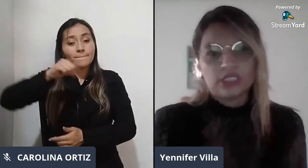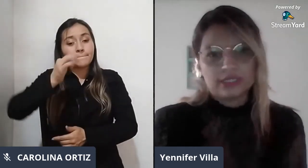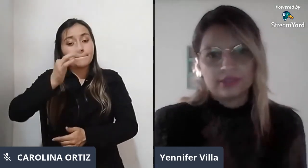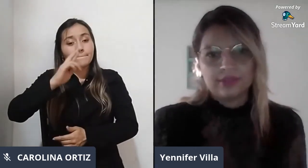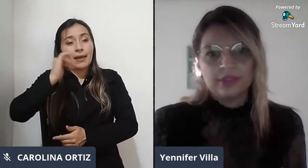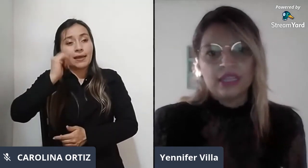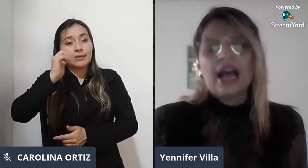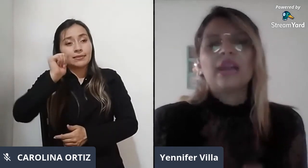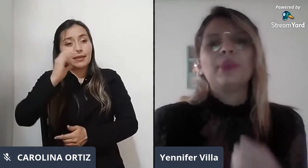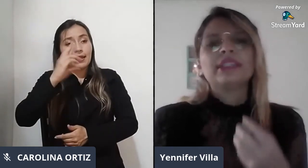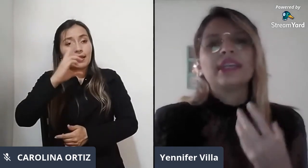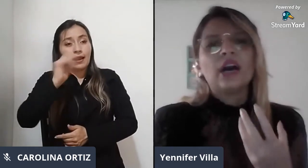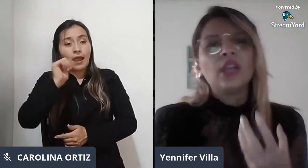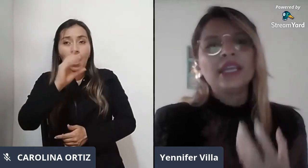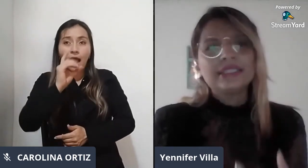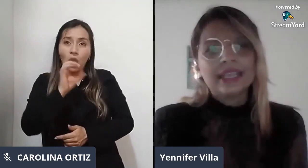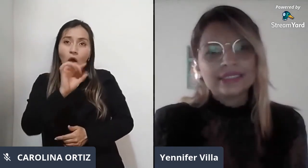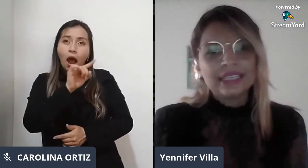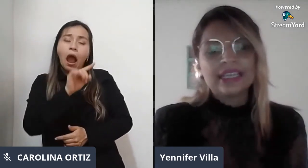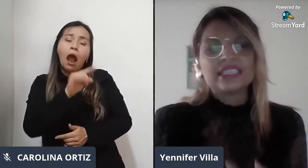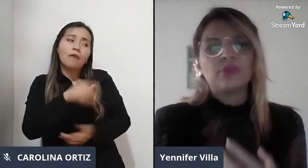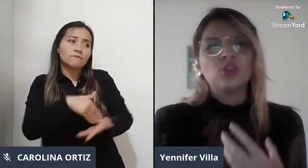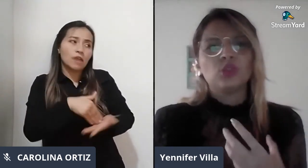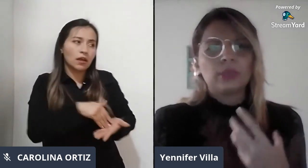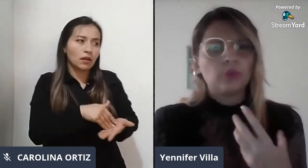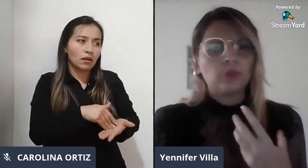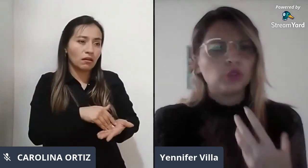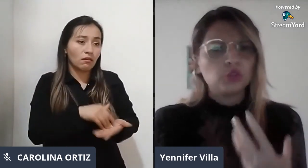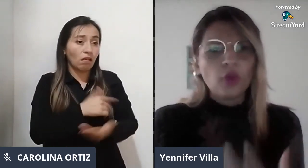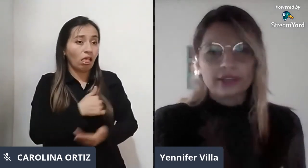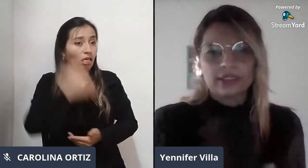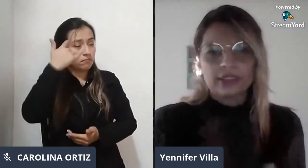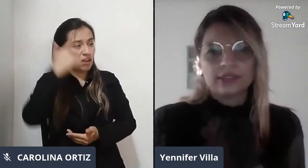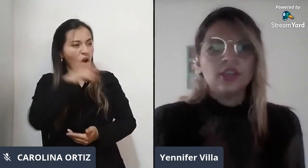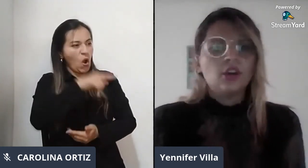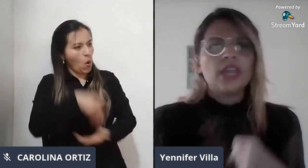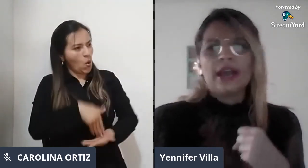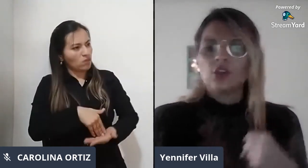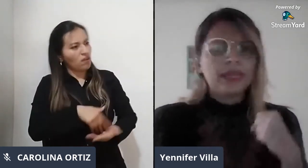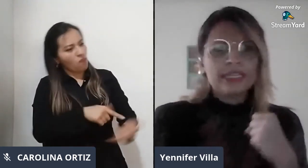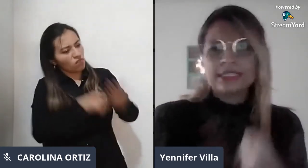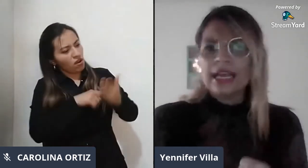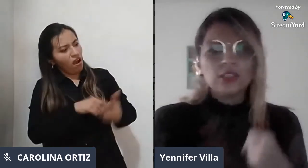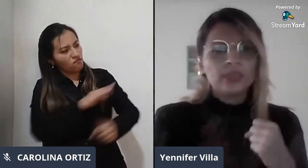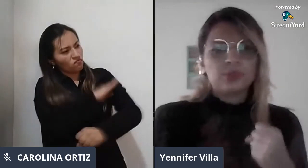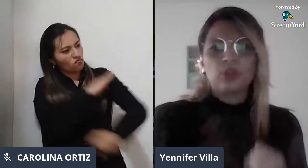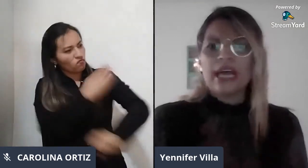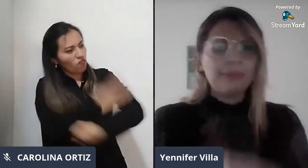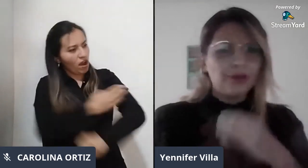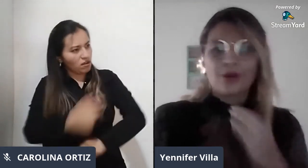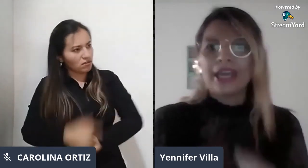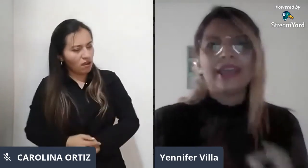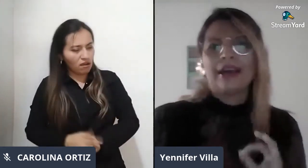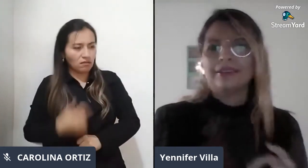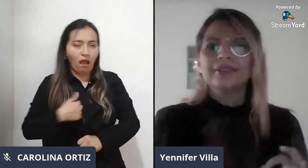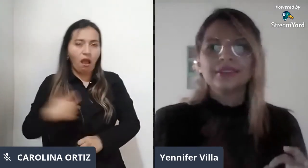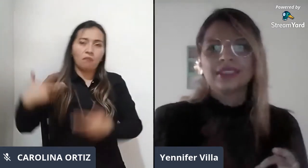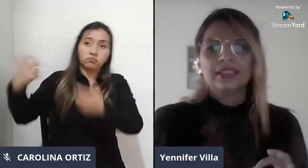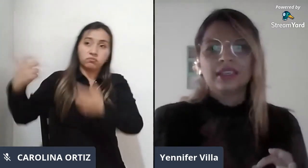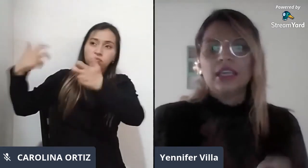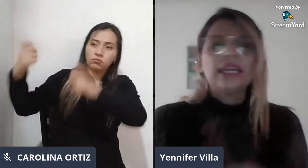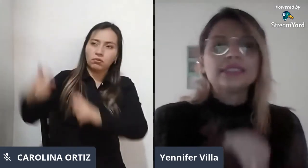las emociones. Al patriarcado le interesa que siempre nos mostremos fuertes. O sea, estoy precarizada, sobreexplotada, pero